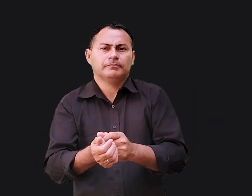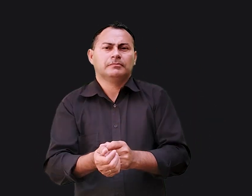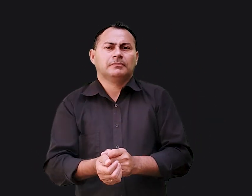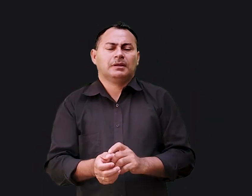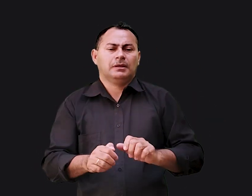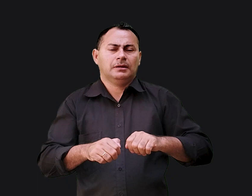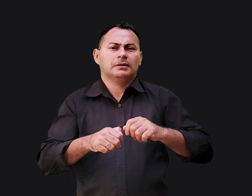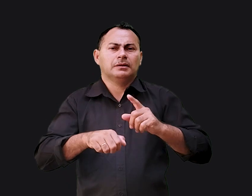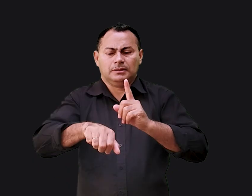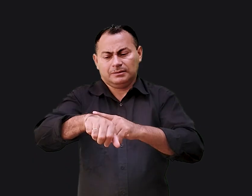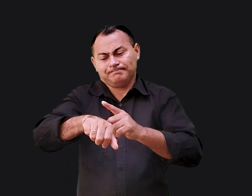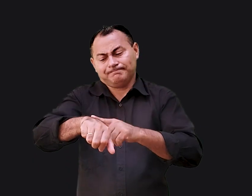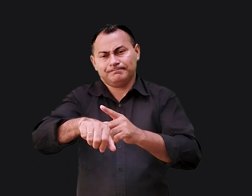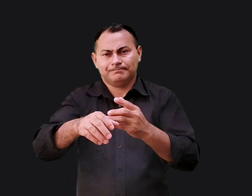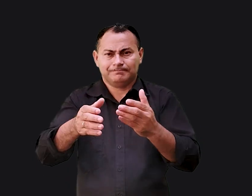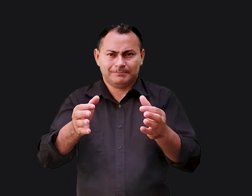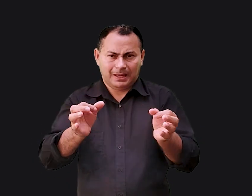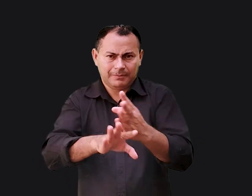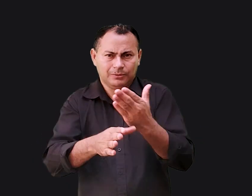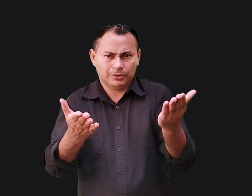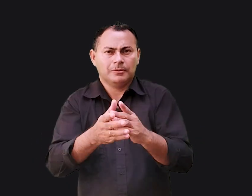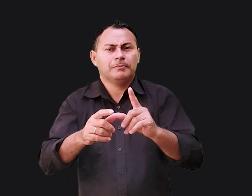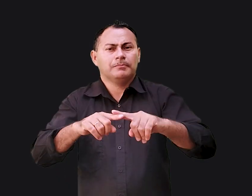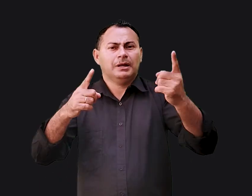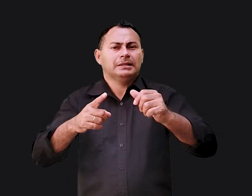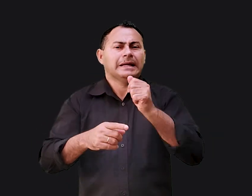Que pena, nosso tempo está terminando hoje, mas ainda